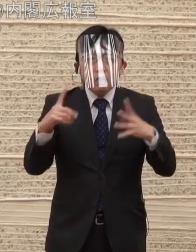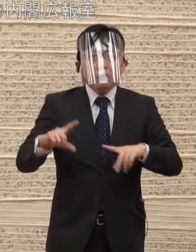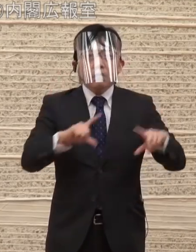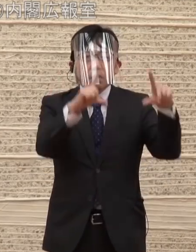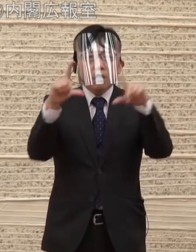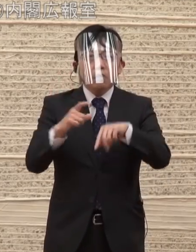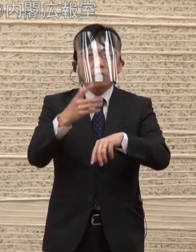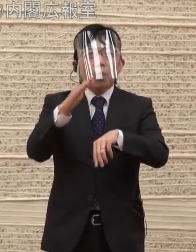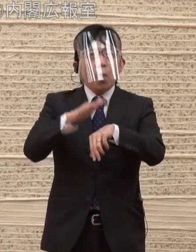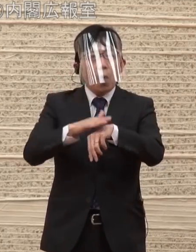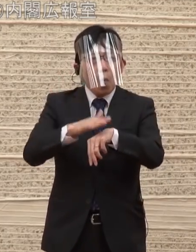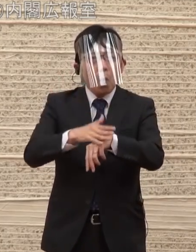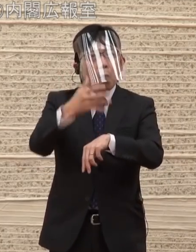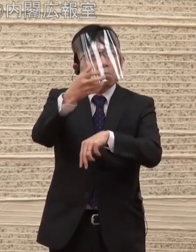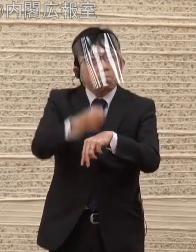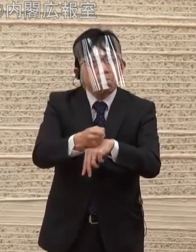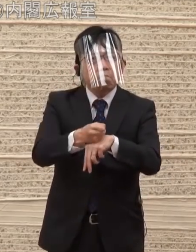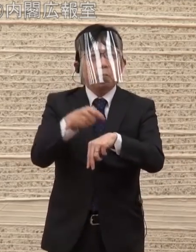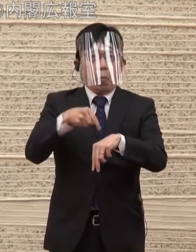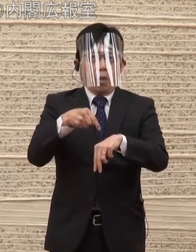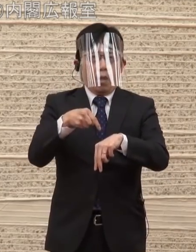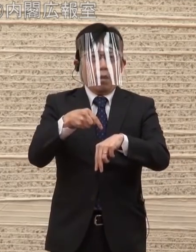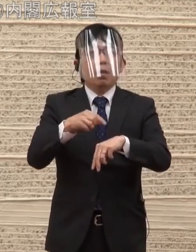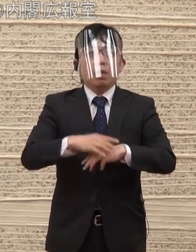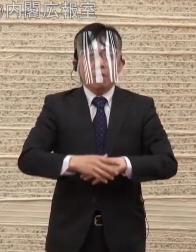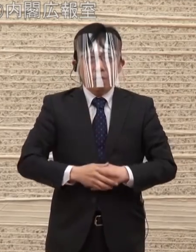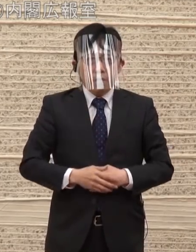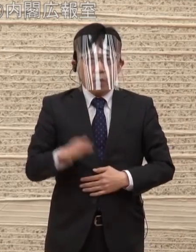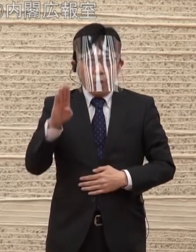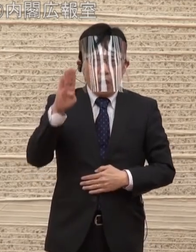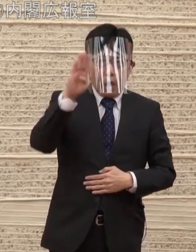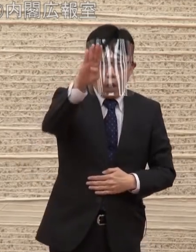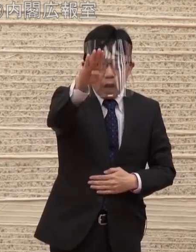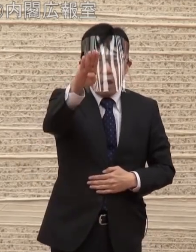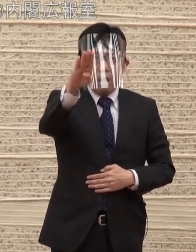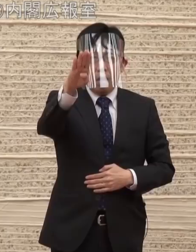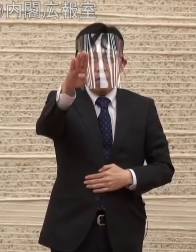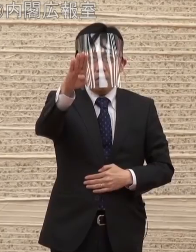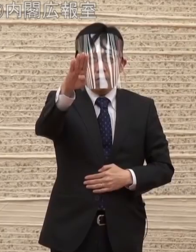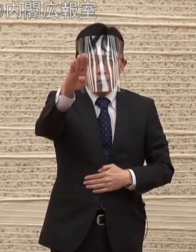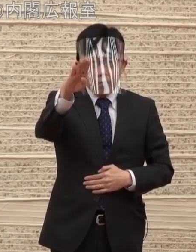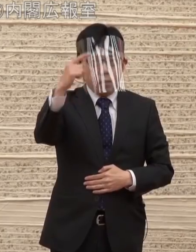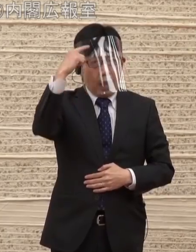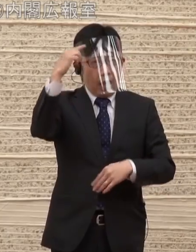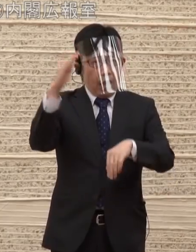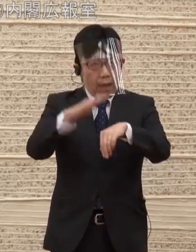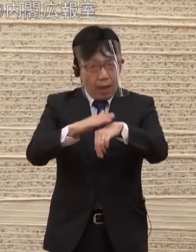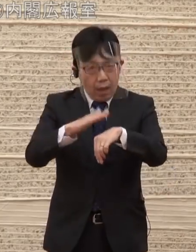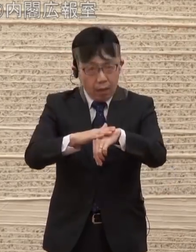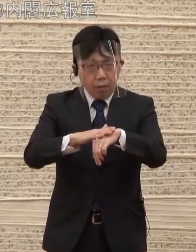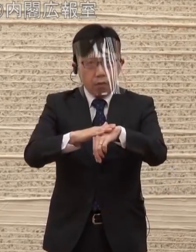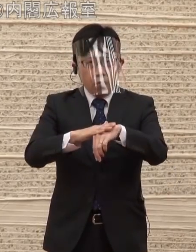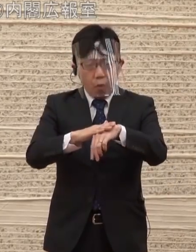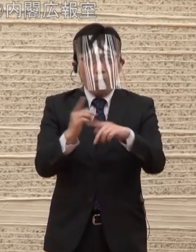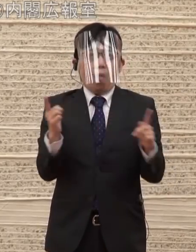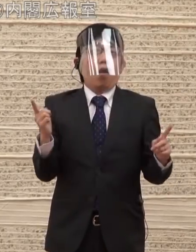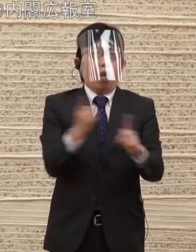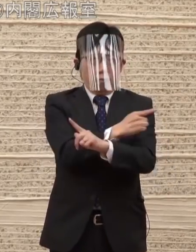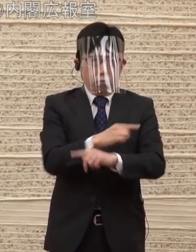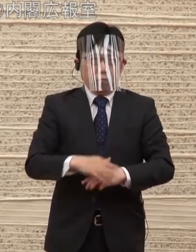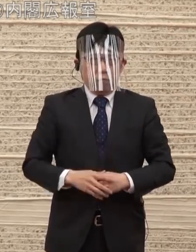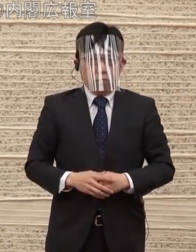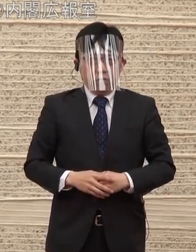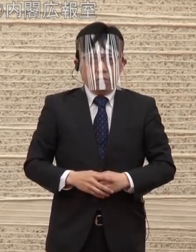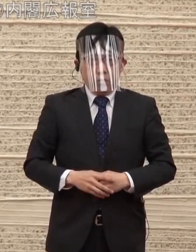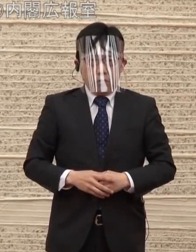ですここは先は発想を変えていきましょう社会経済